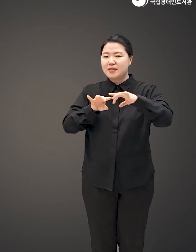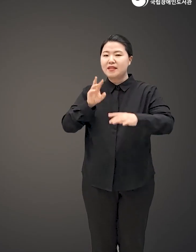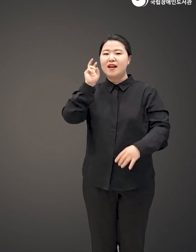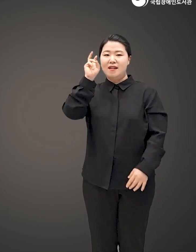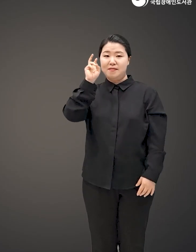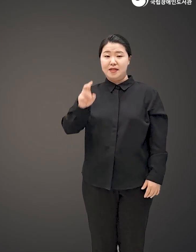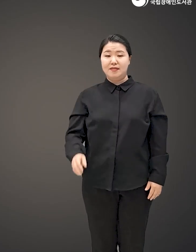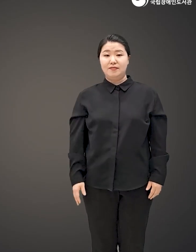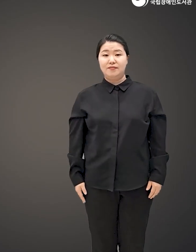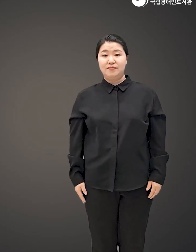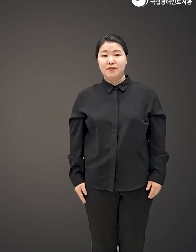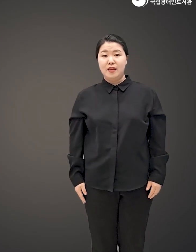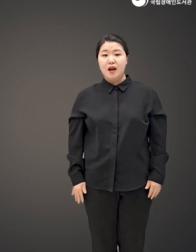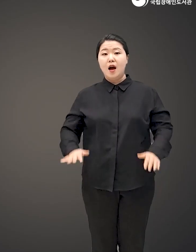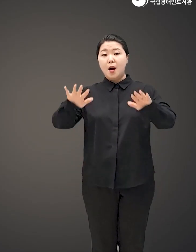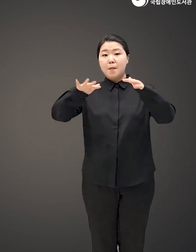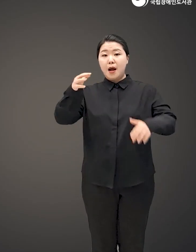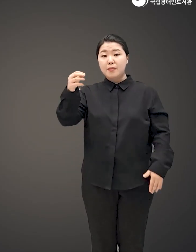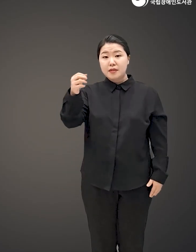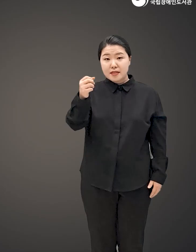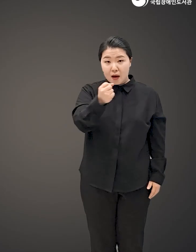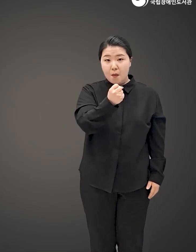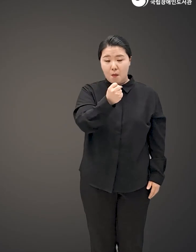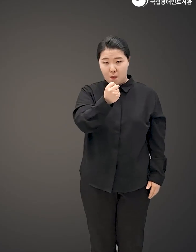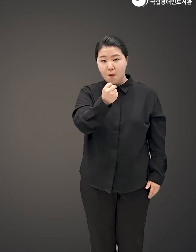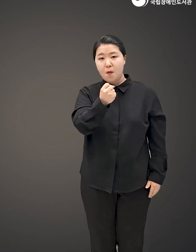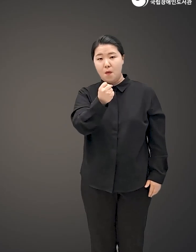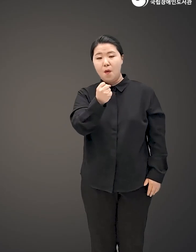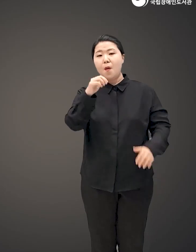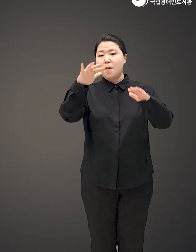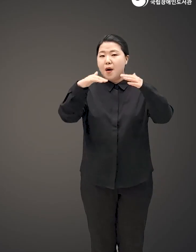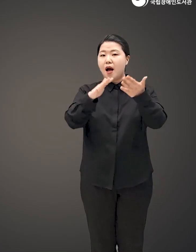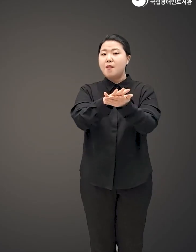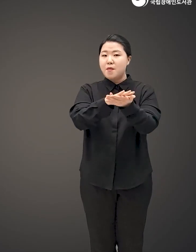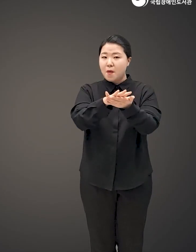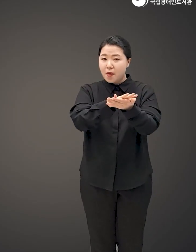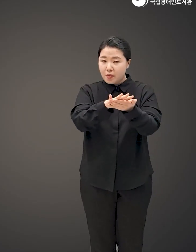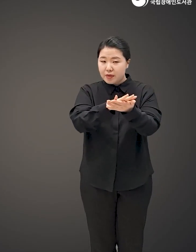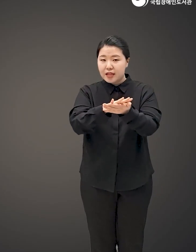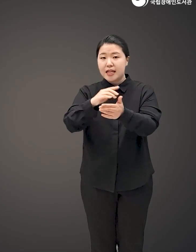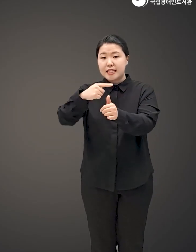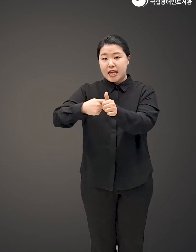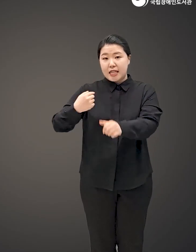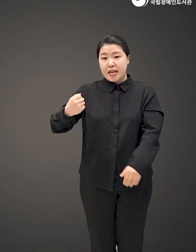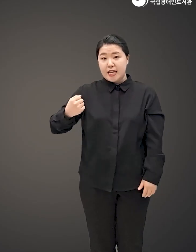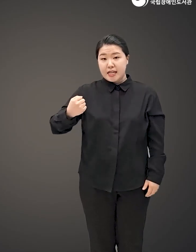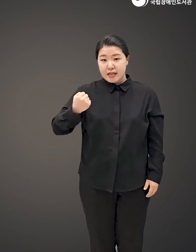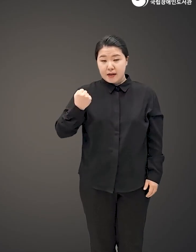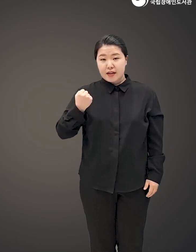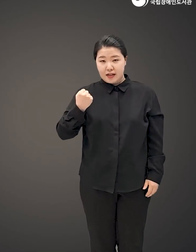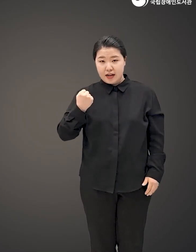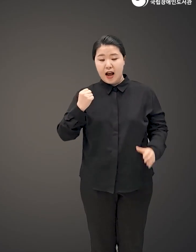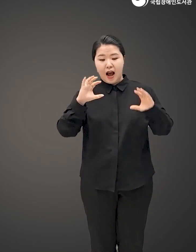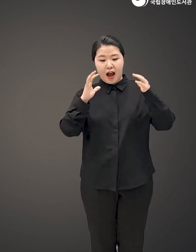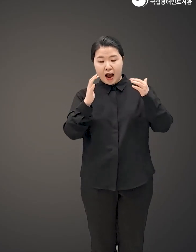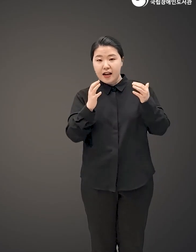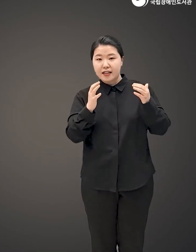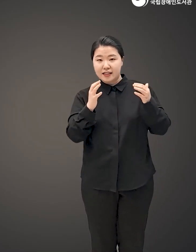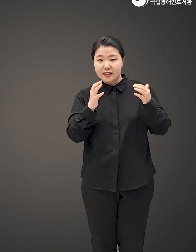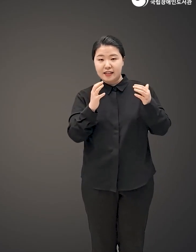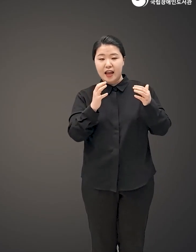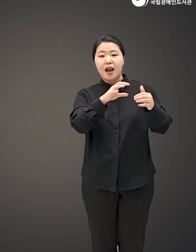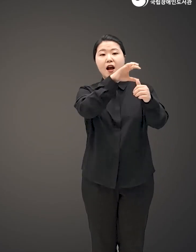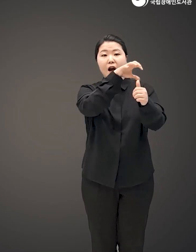않을까요? 바람을 잡고 바람으로 노는 것은 이렇게 자연에 있는 힘을 아이들